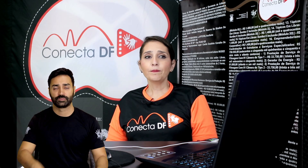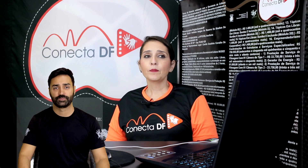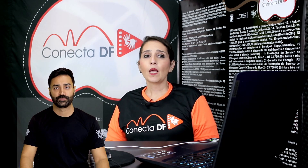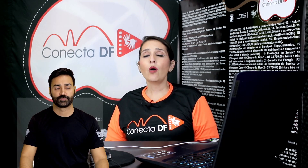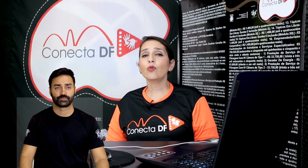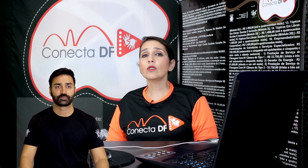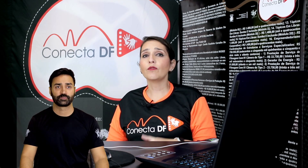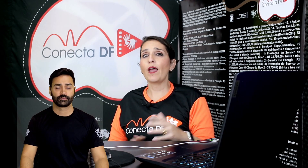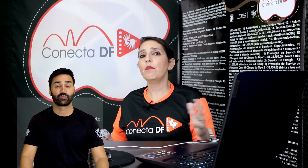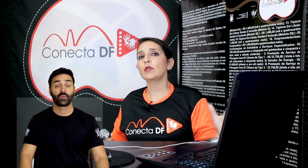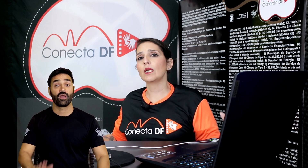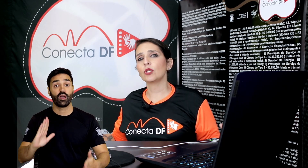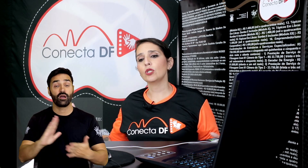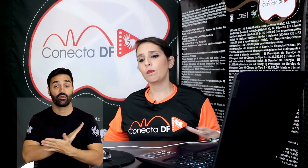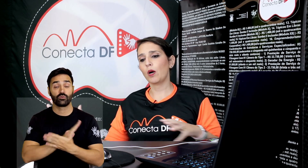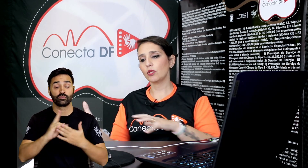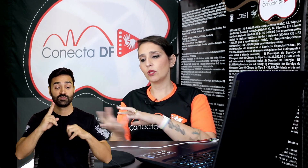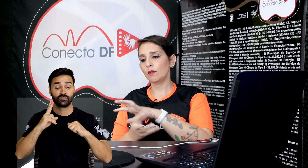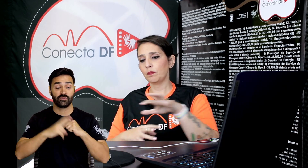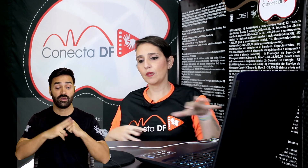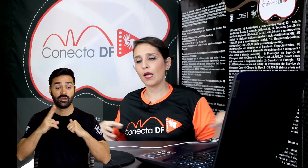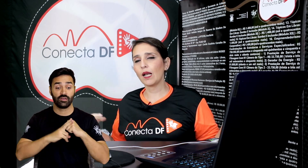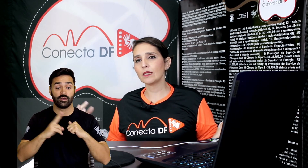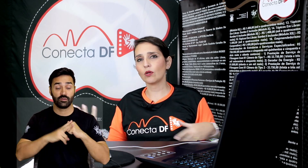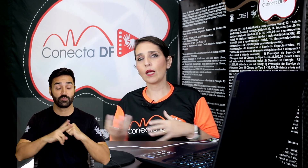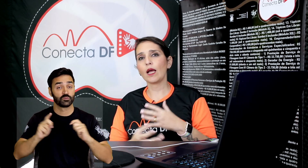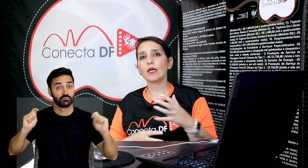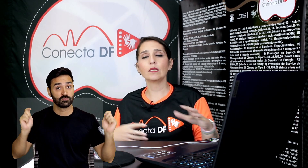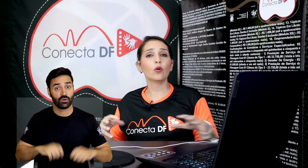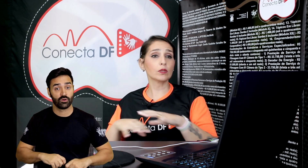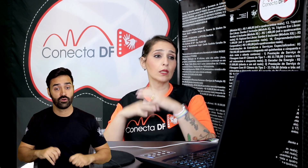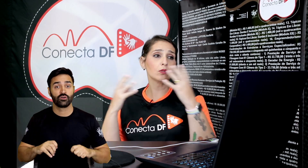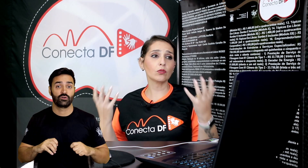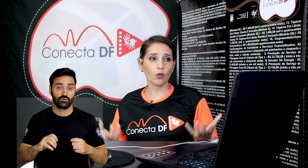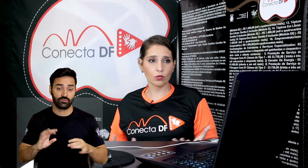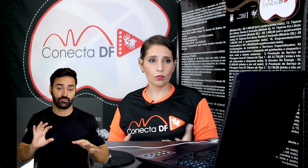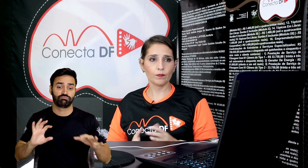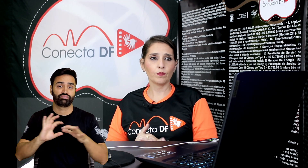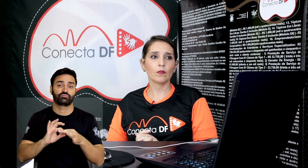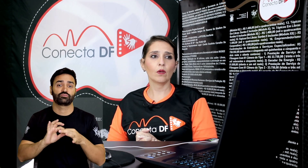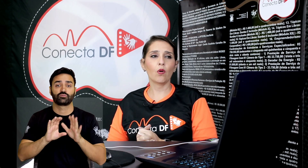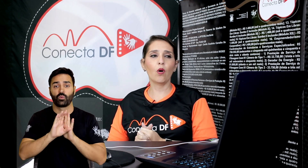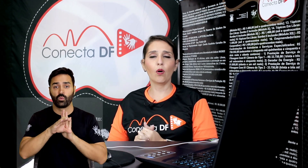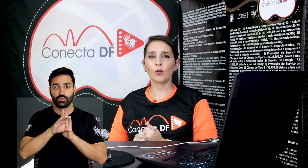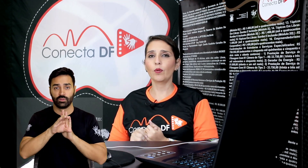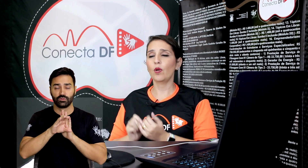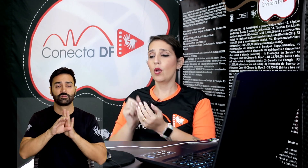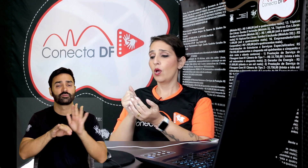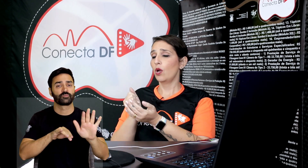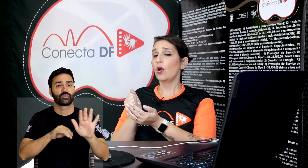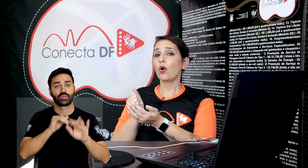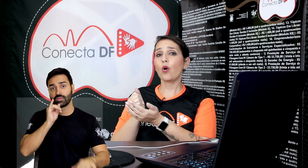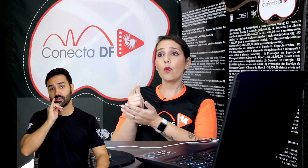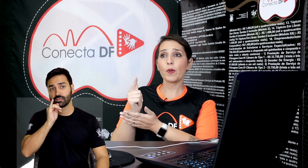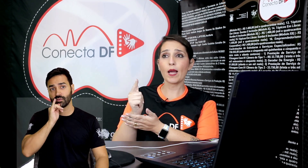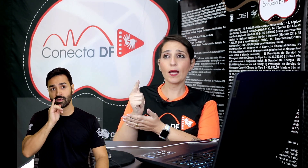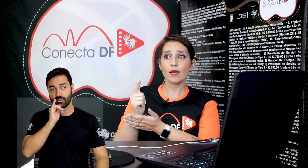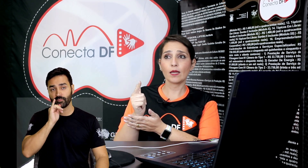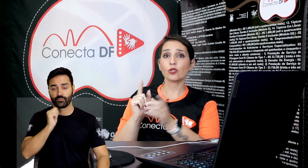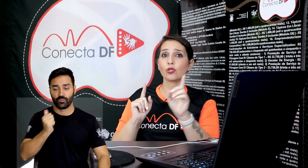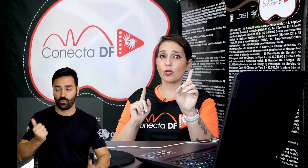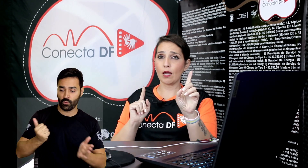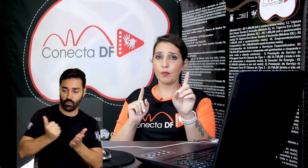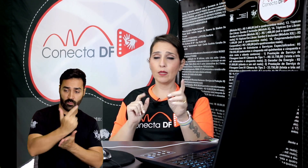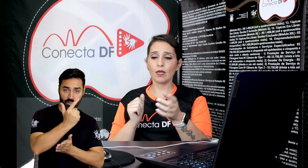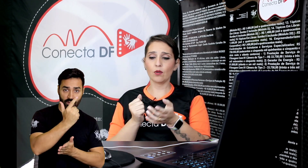E alguns verbos que a gente pode relacionar a esse contexto todo. Como? Comprar,